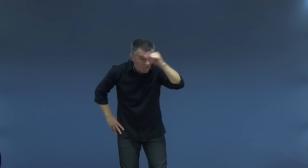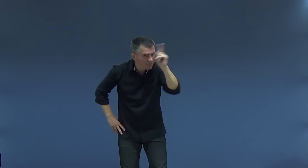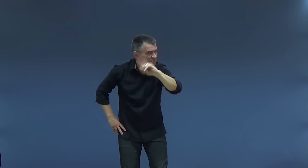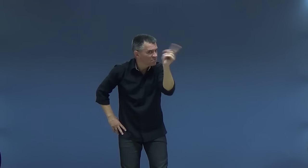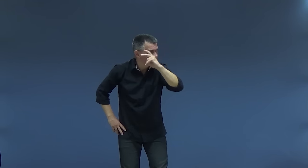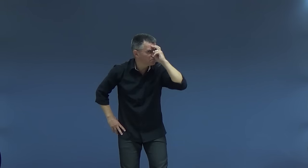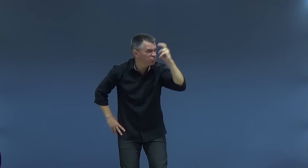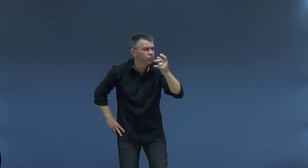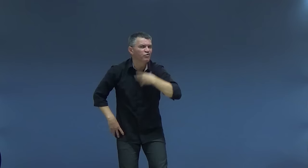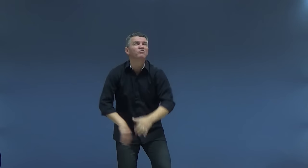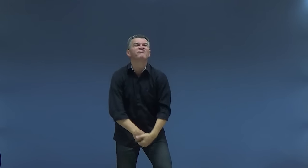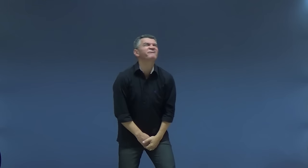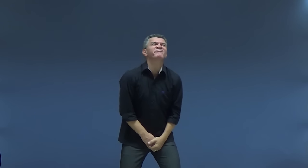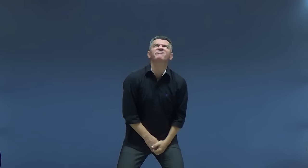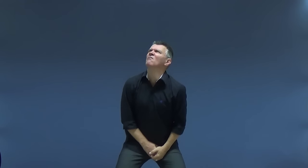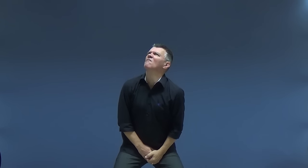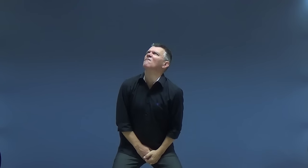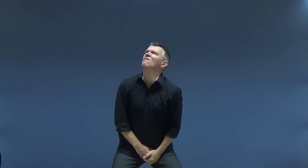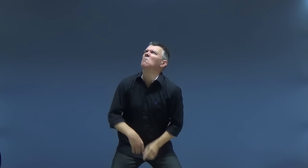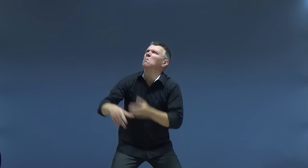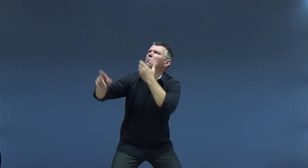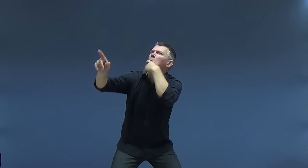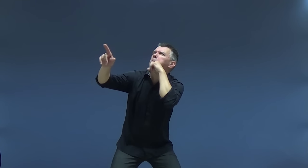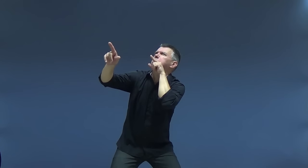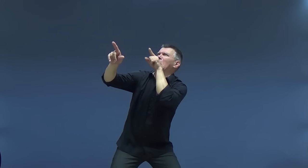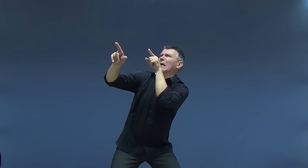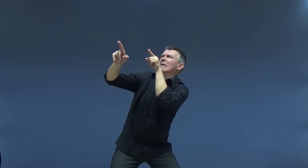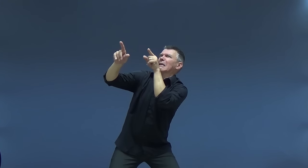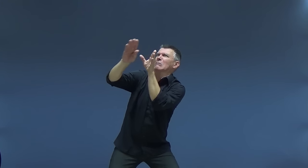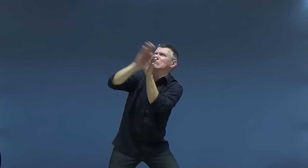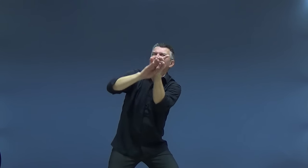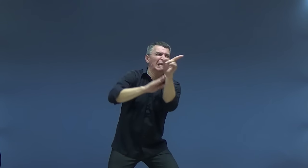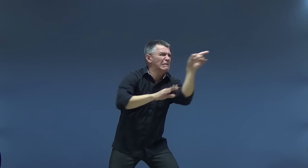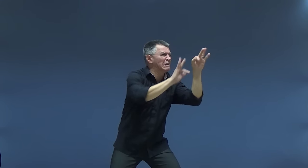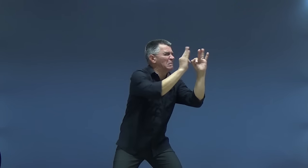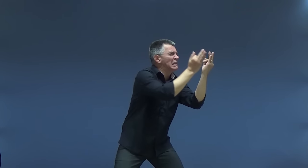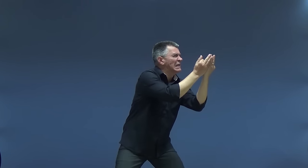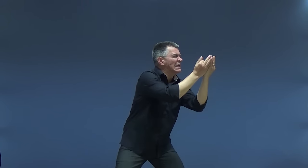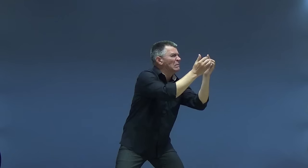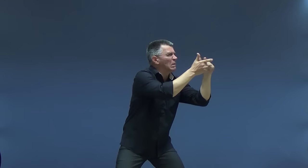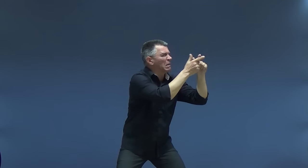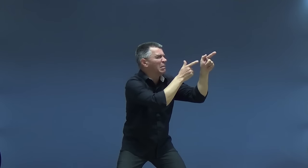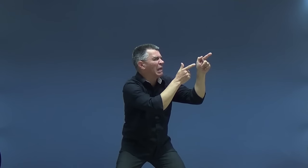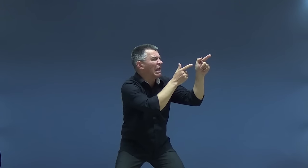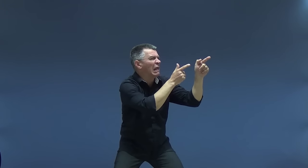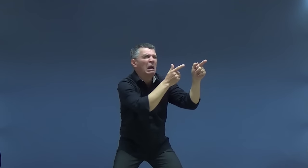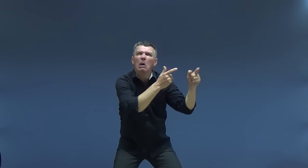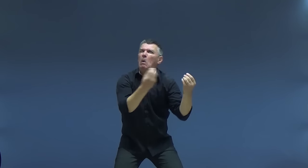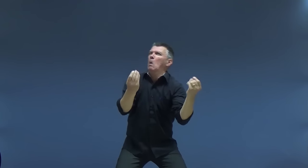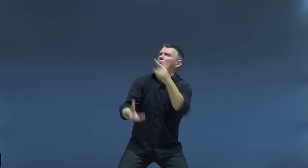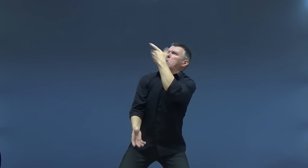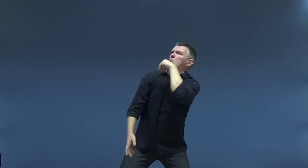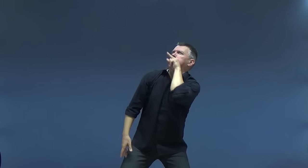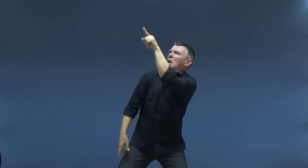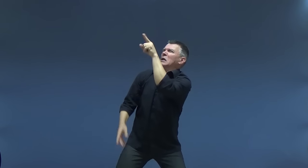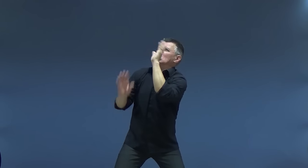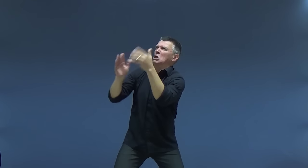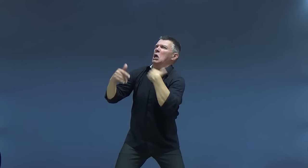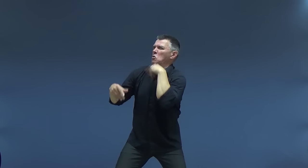né? Eles acham que estão bom? Não, eles estão ali percebendo tudo. Pai, você está aconselhando ele ali, tendo um problema igual em casa,